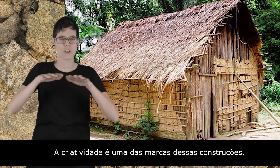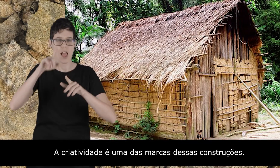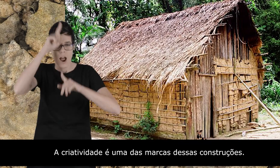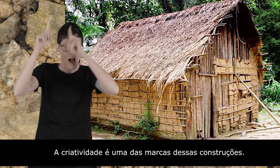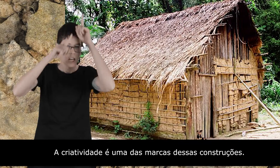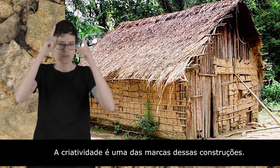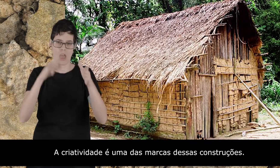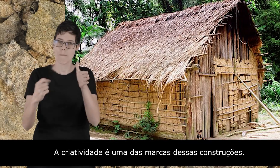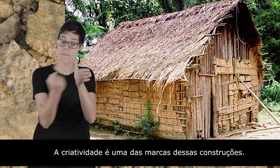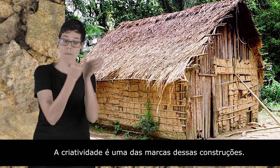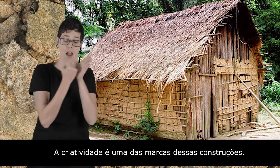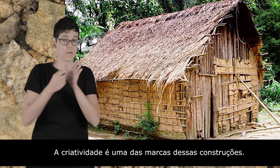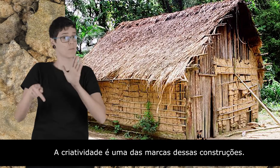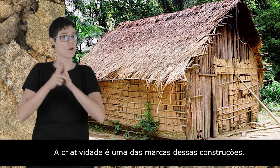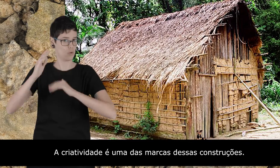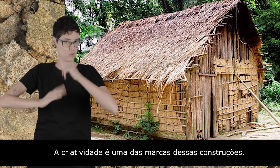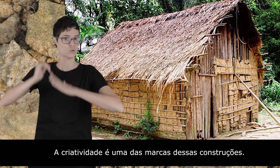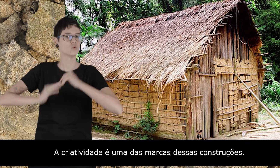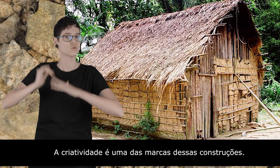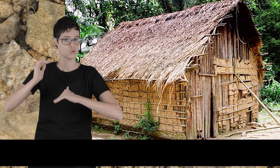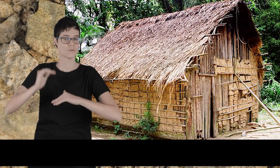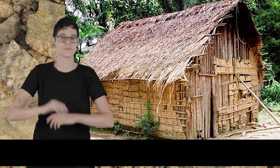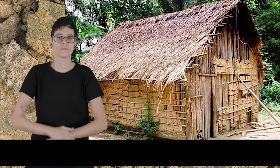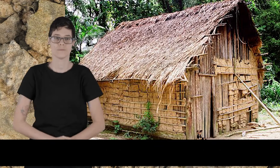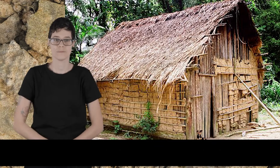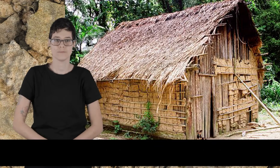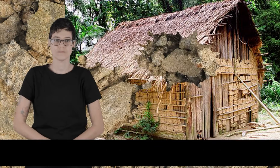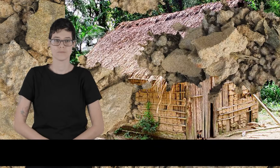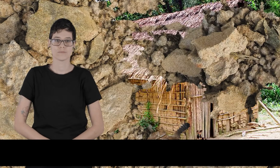A criatividade é uma das marcas dessas construções.